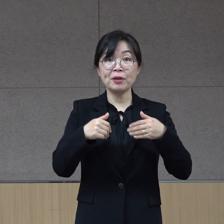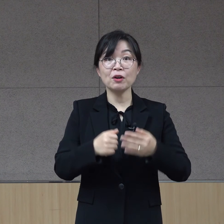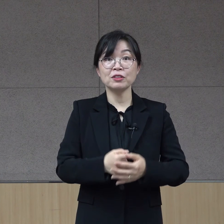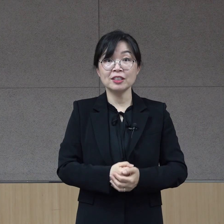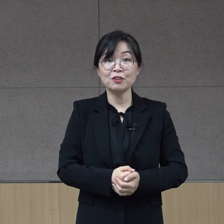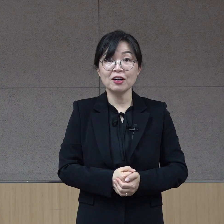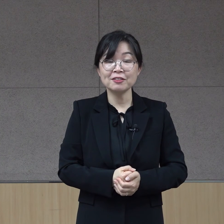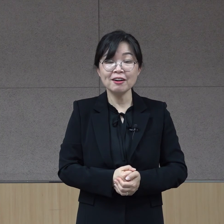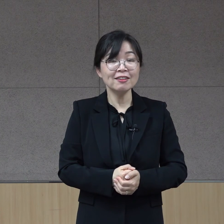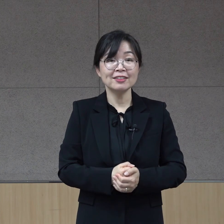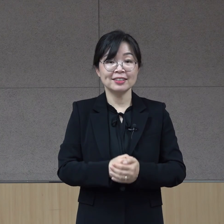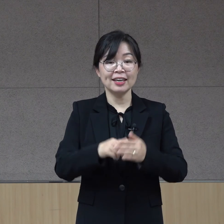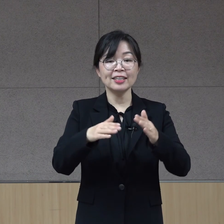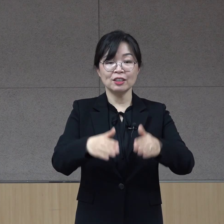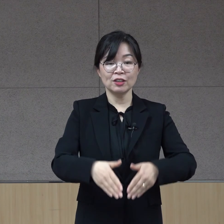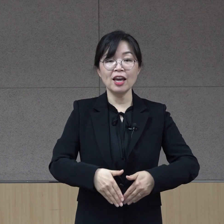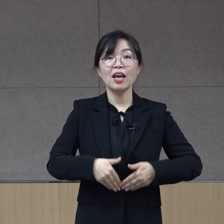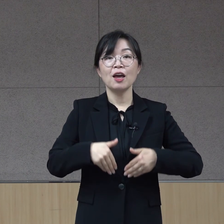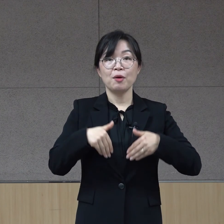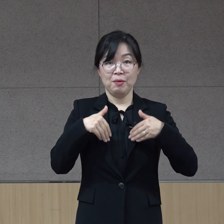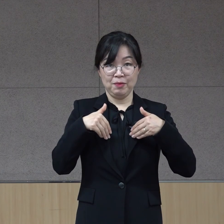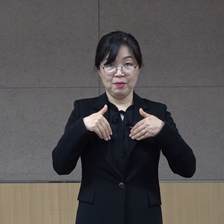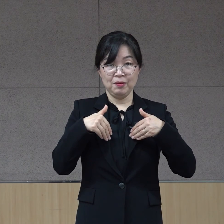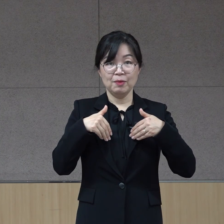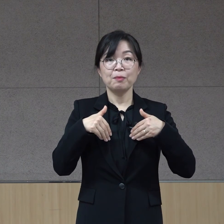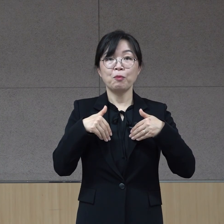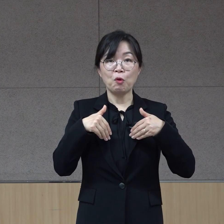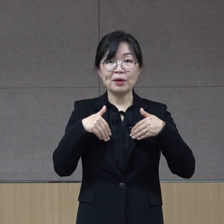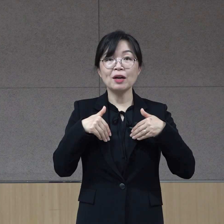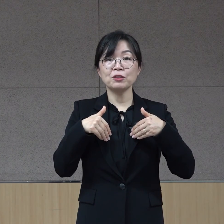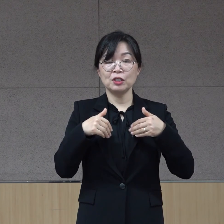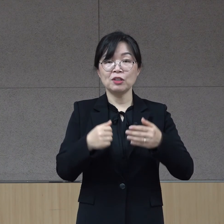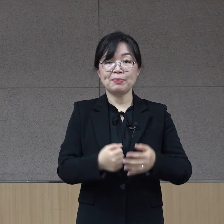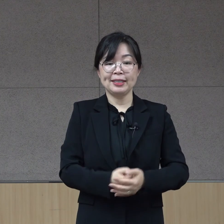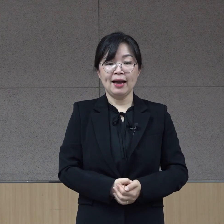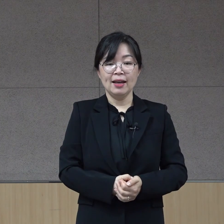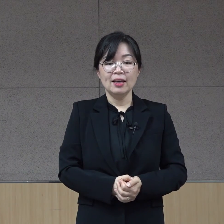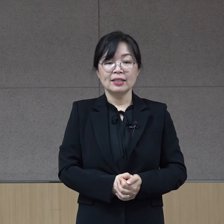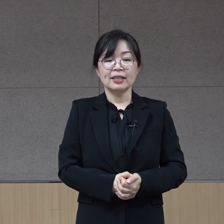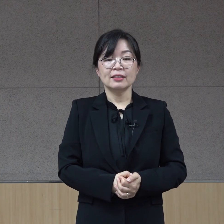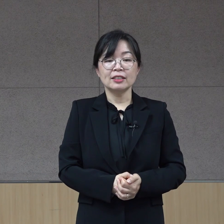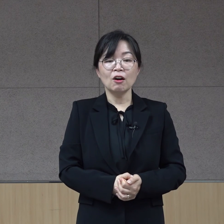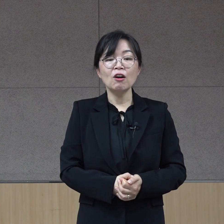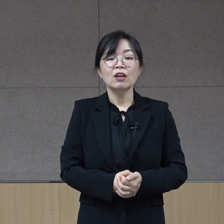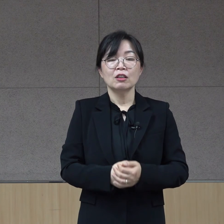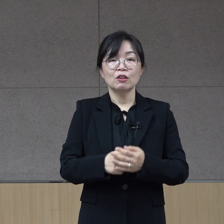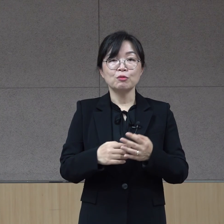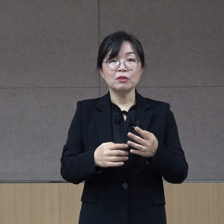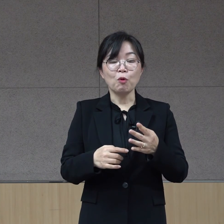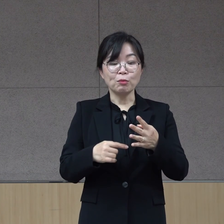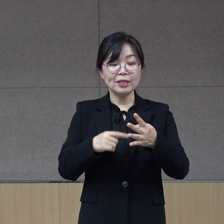봄이라고 쓰기도 하고요. 그냥 이렇게 봄이라고 쓰기도 합니다. 자, 그래서 여러분은 봄을